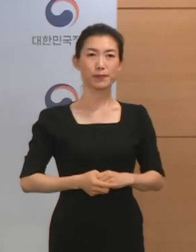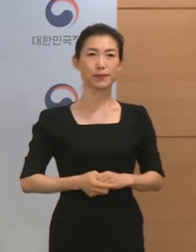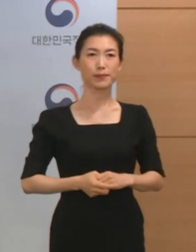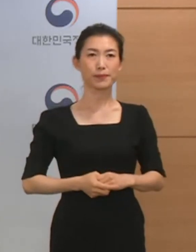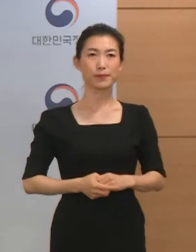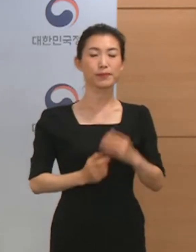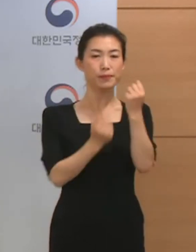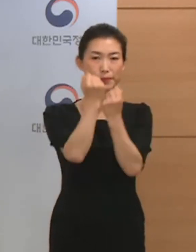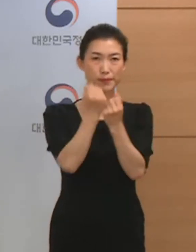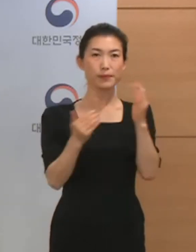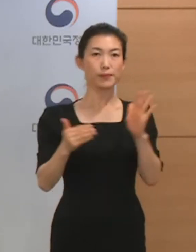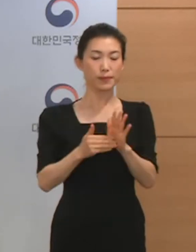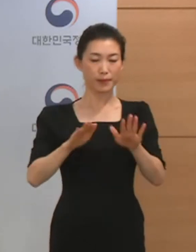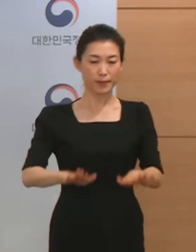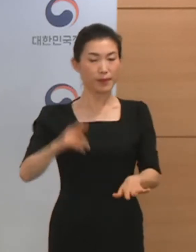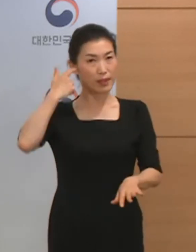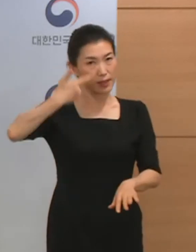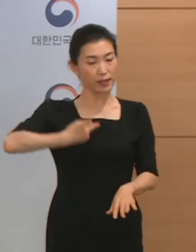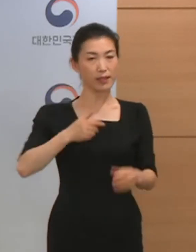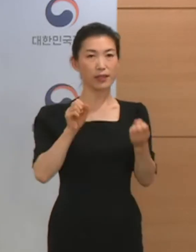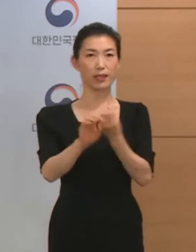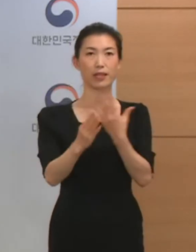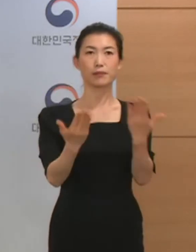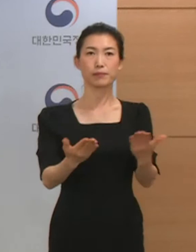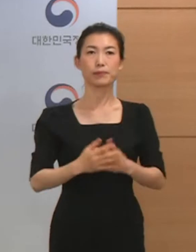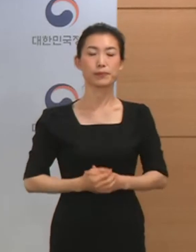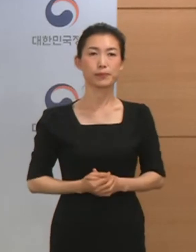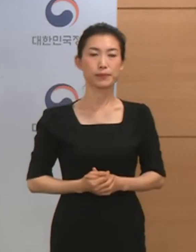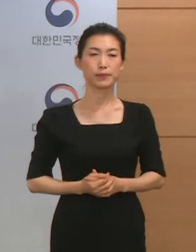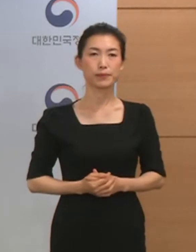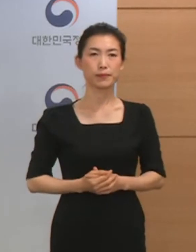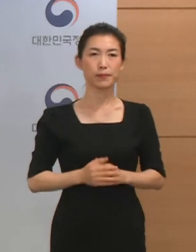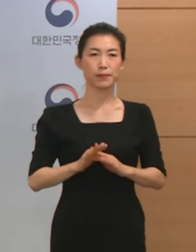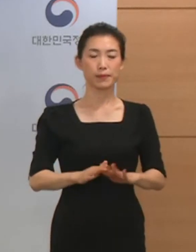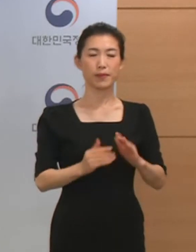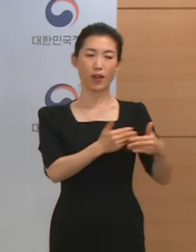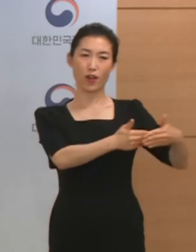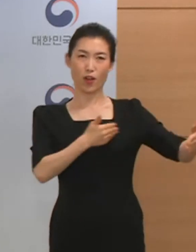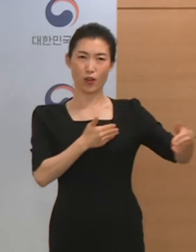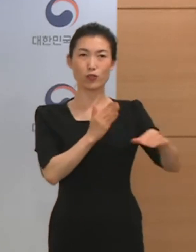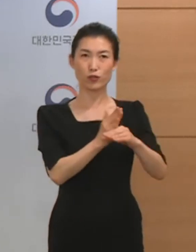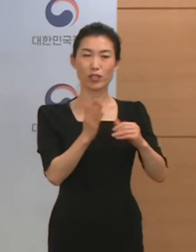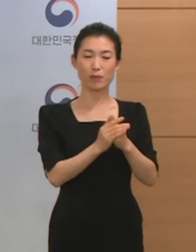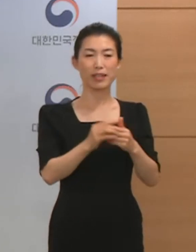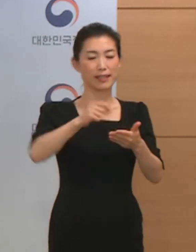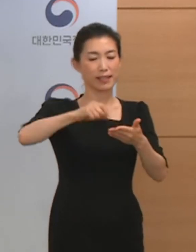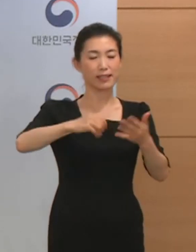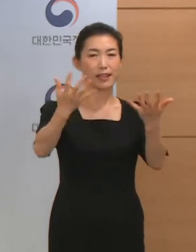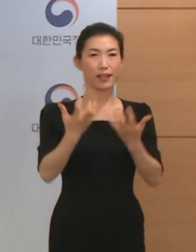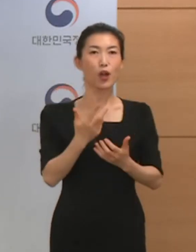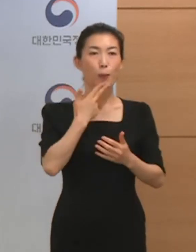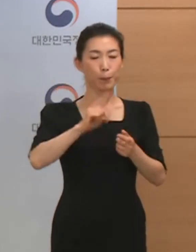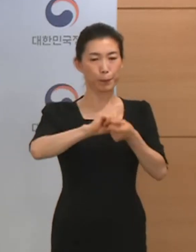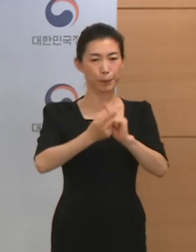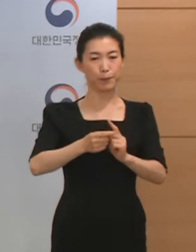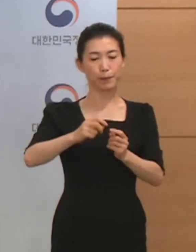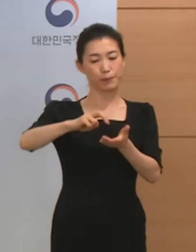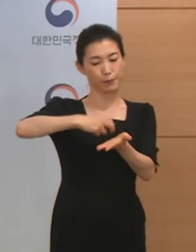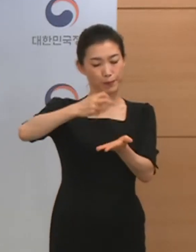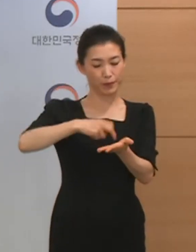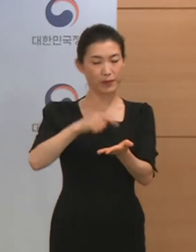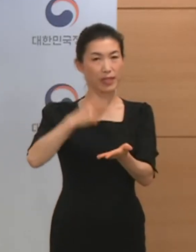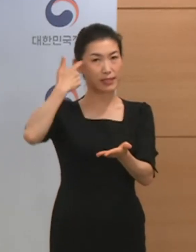네, 지금부터 질의응답 시간을 가지겠습니다. 브리핑은 사회적 거리두기 조치로 인해 비대면으로 진행되고 있습니다.